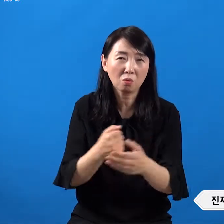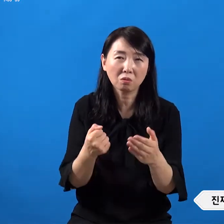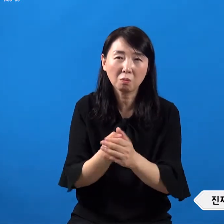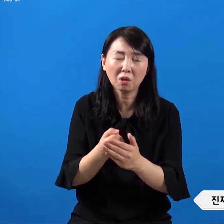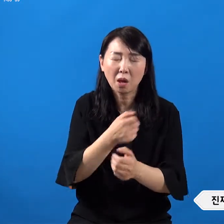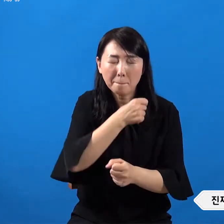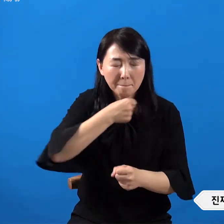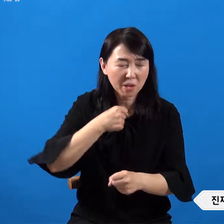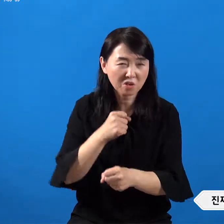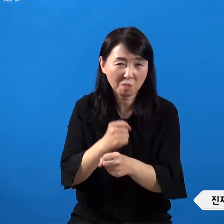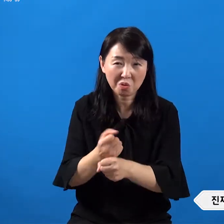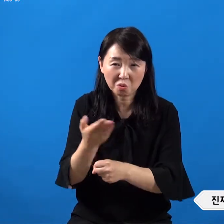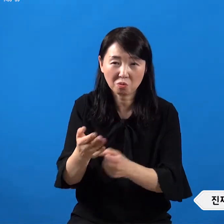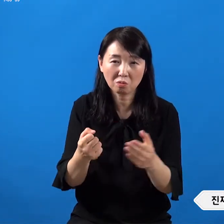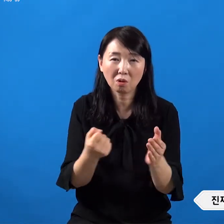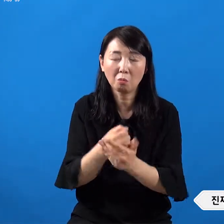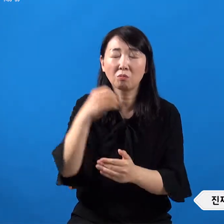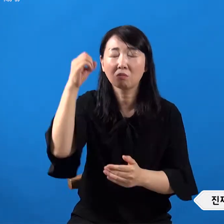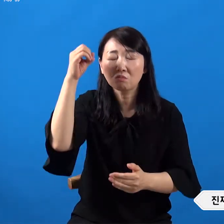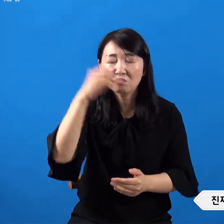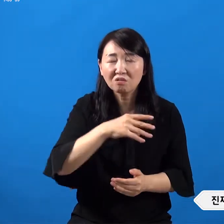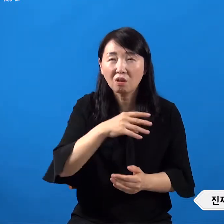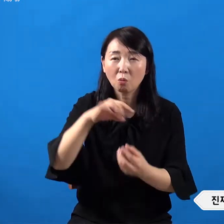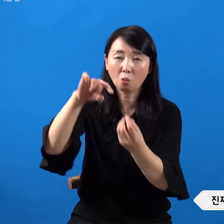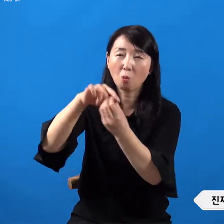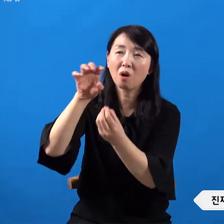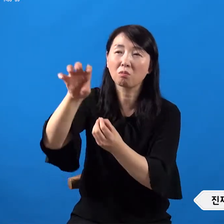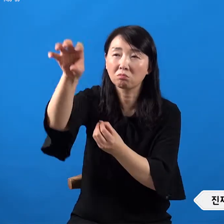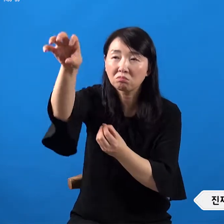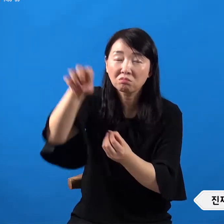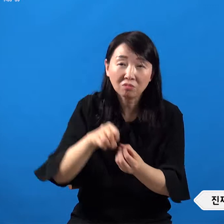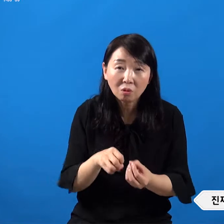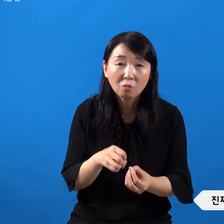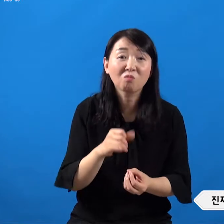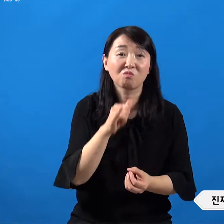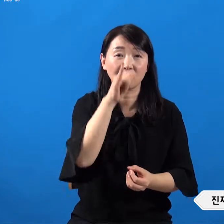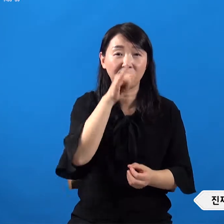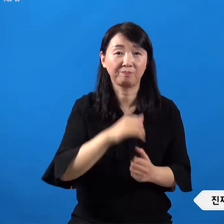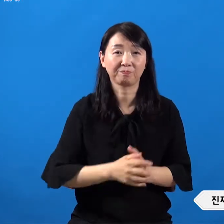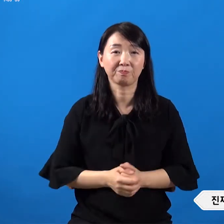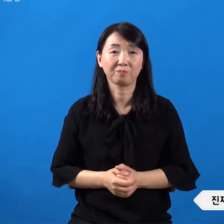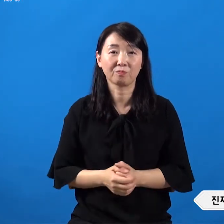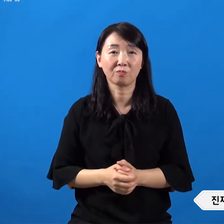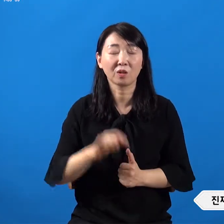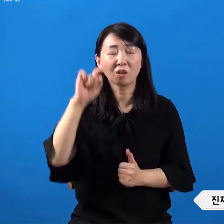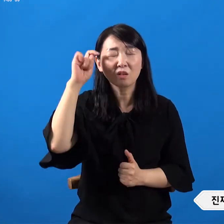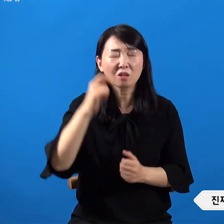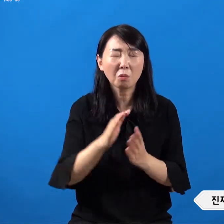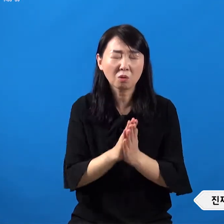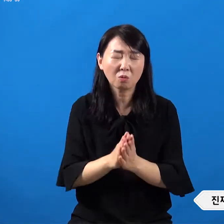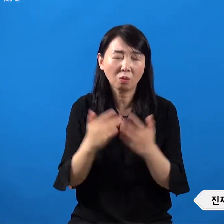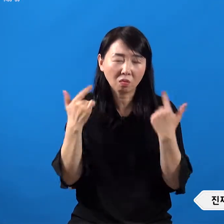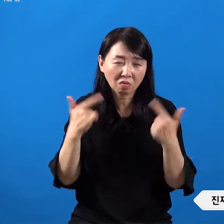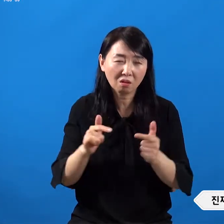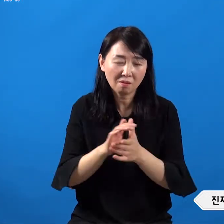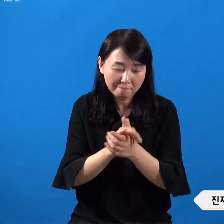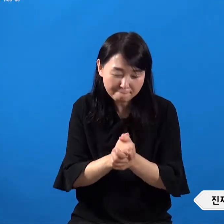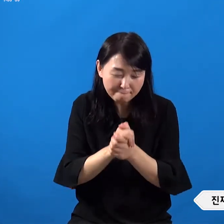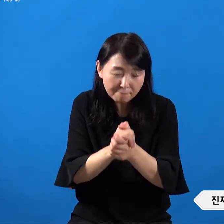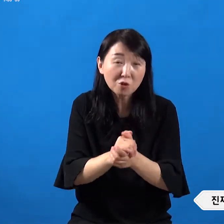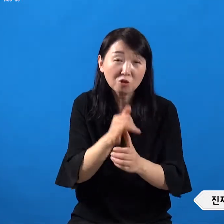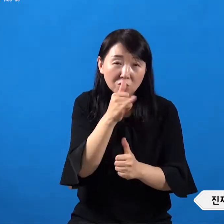거 해줘야 되겠다고 아무 생각 없이 호박을 하나씩 따오게 됩니다. 새벽 기도는 열심히